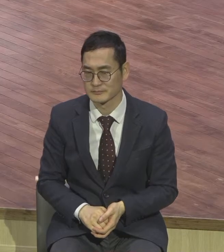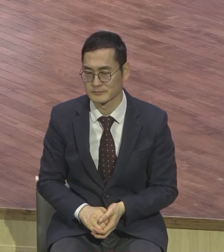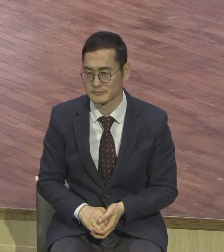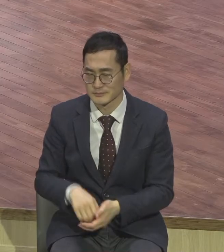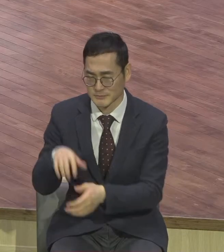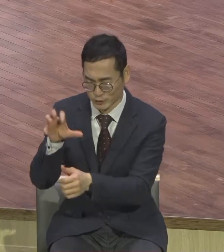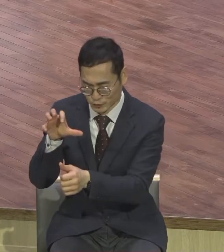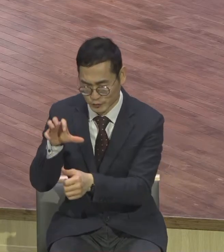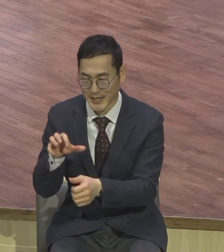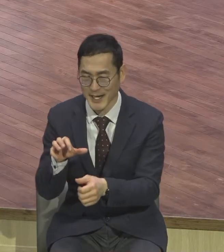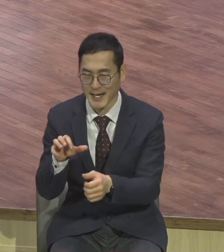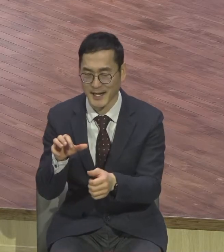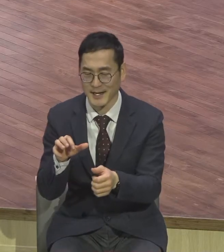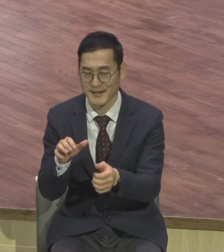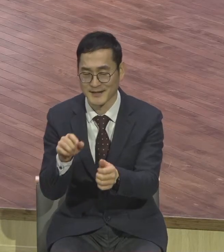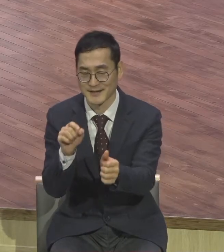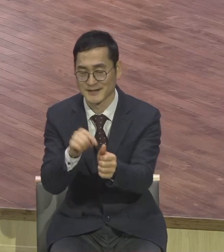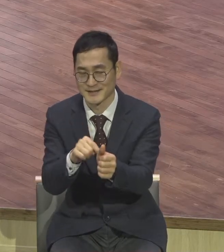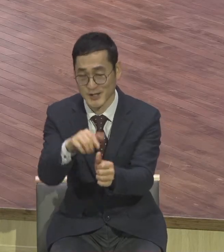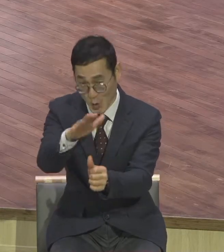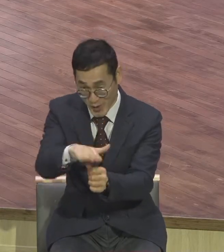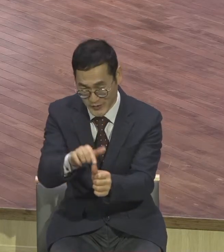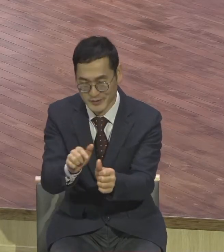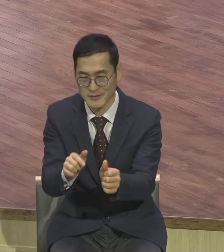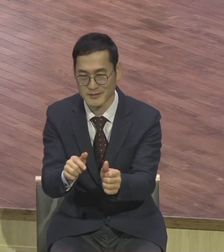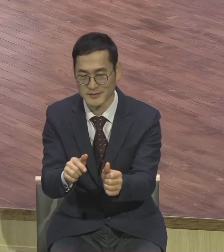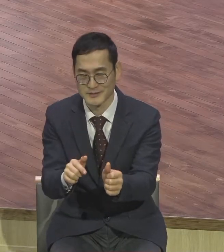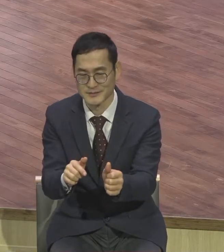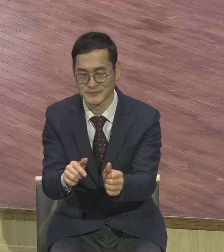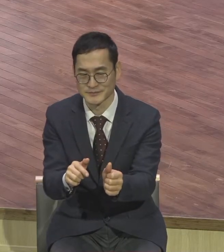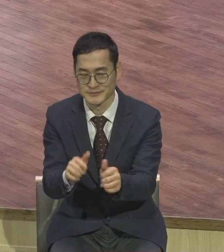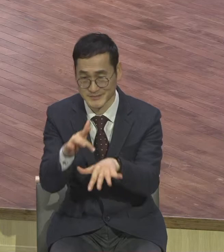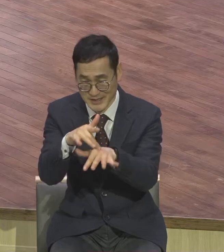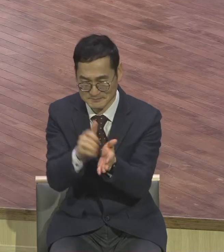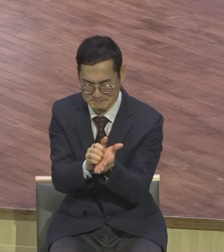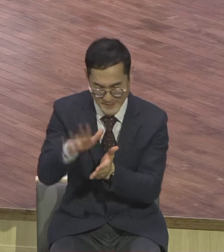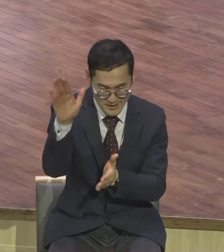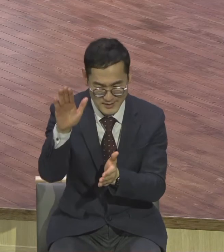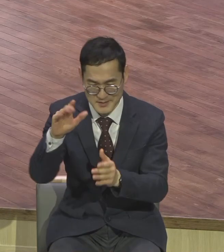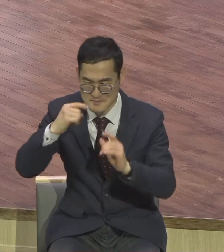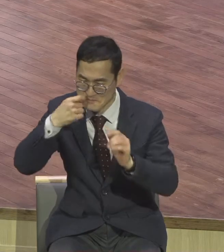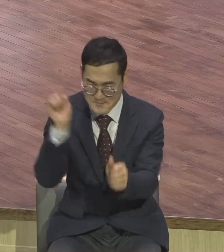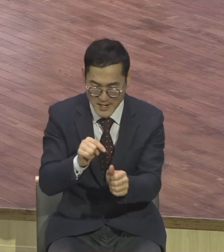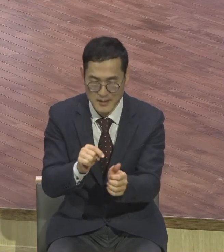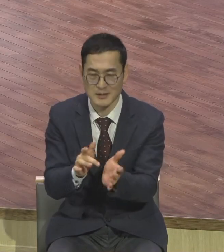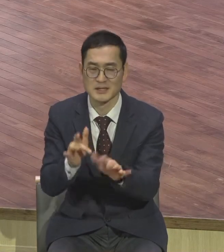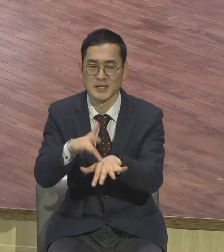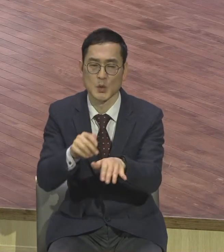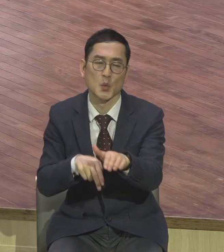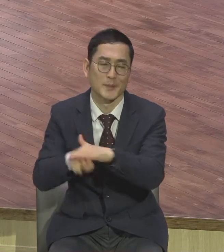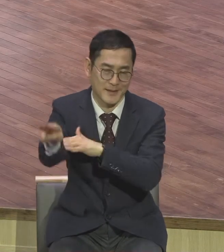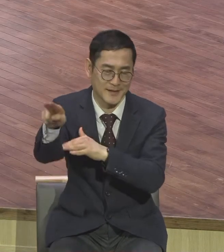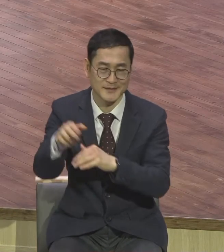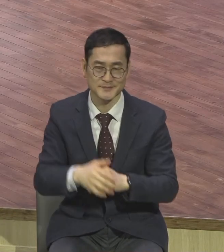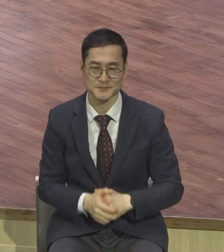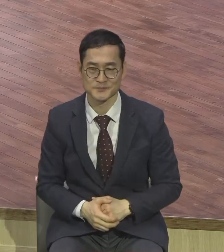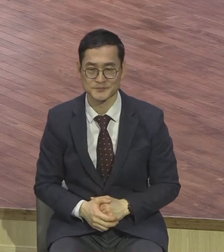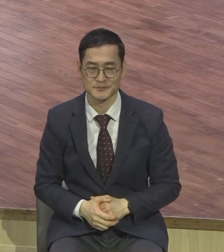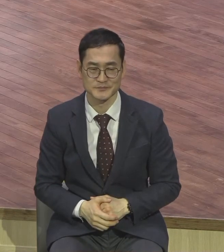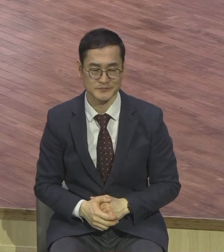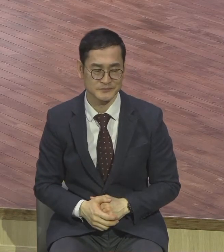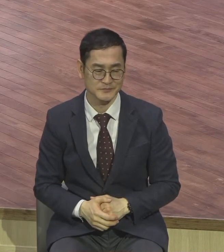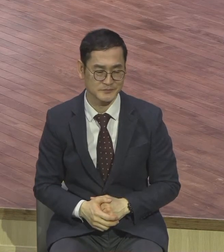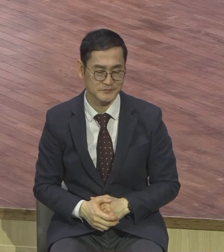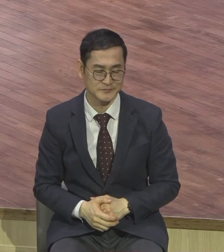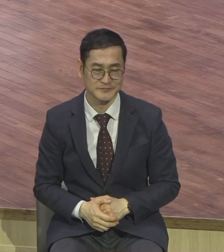그때부터 나은이라 믿음이 없고 백한 세대를 향해서 안타까움을 표시하던 예수님께서 바로